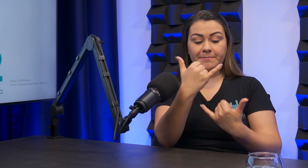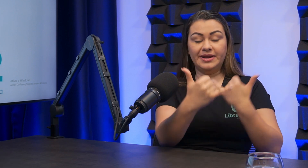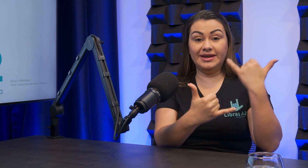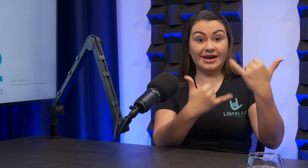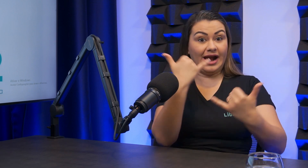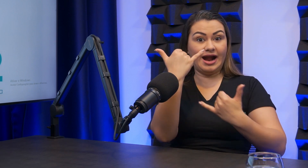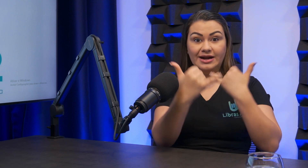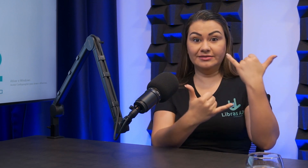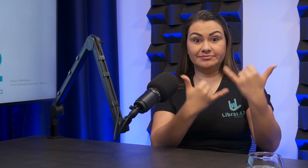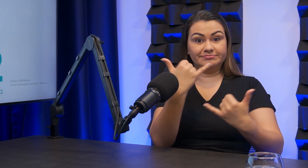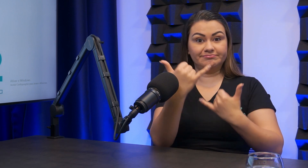brincar